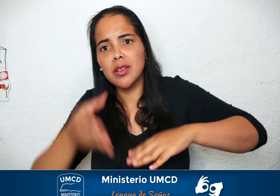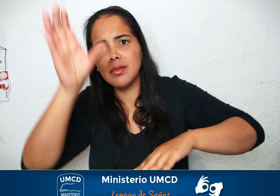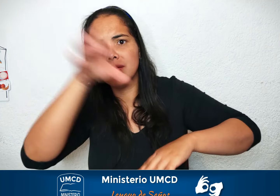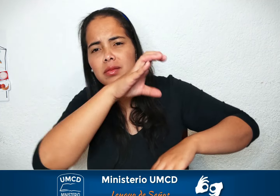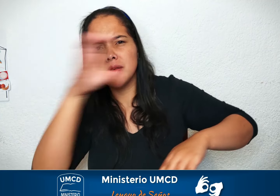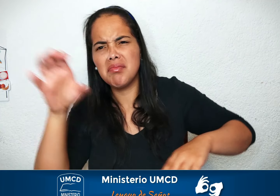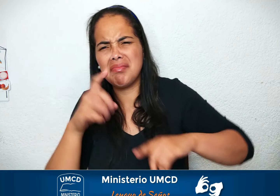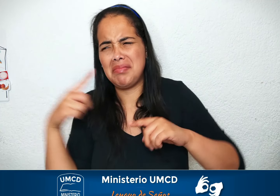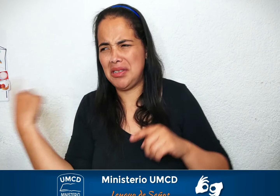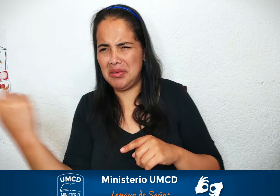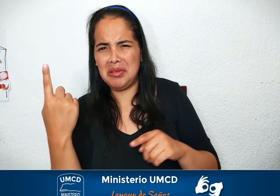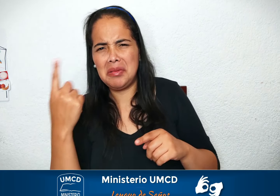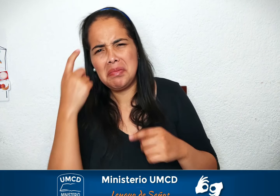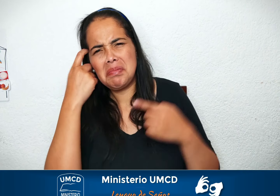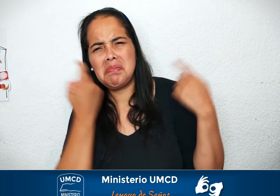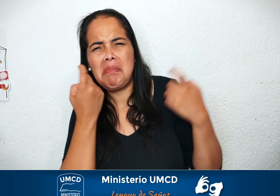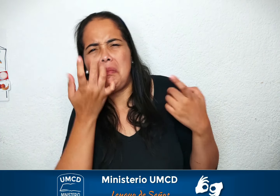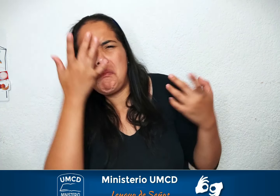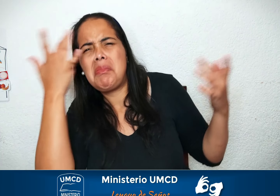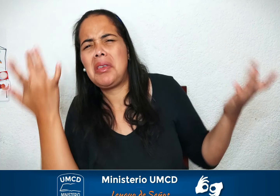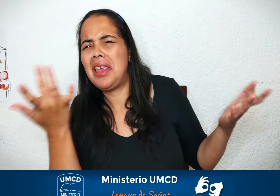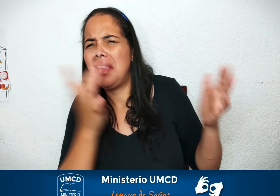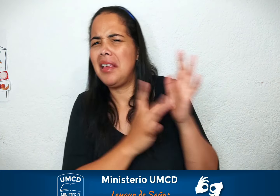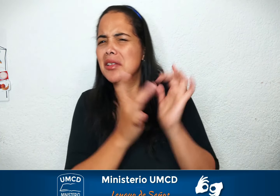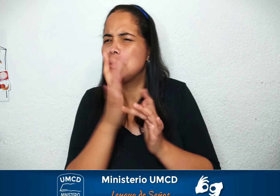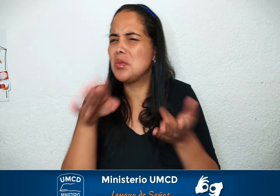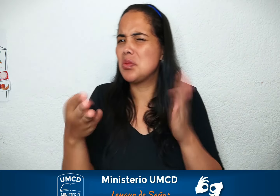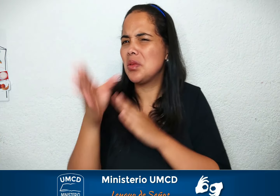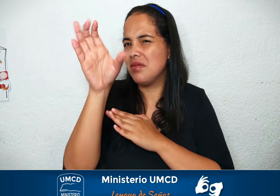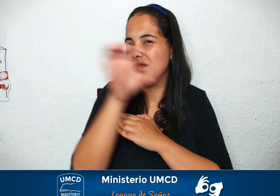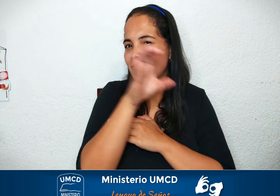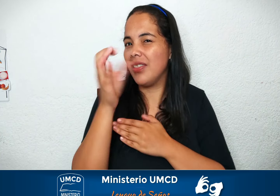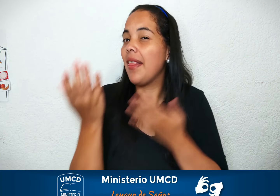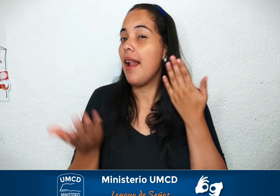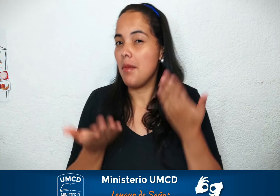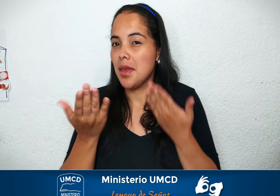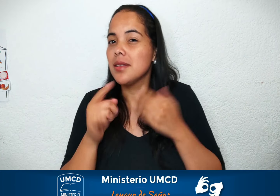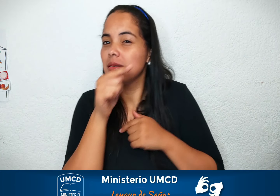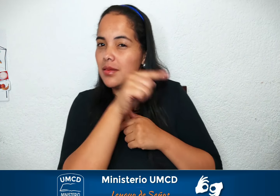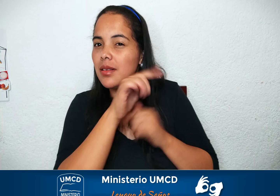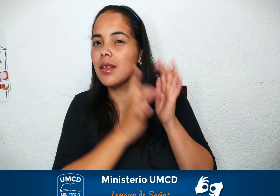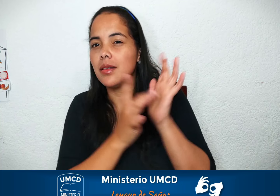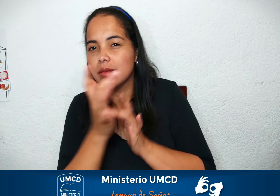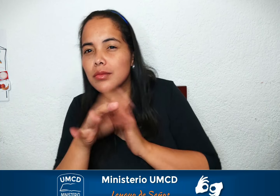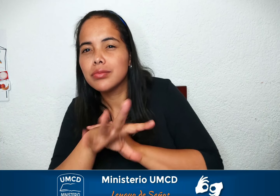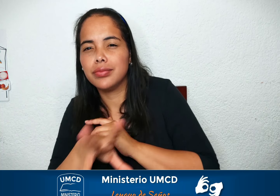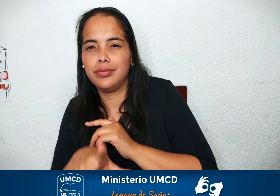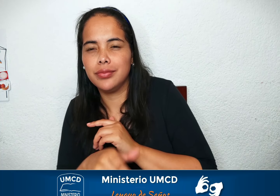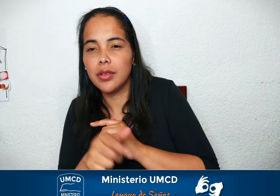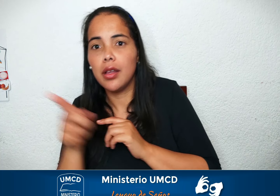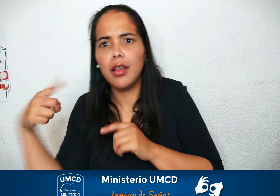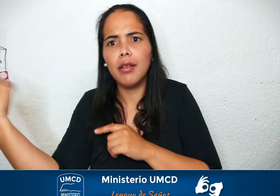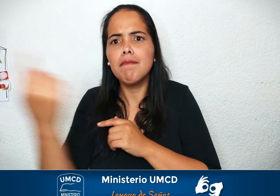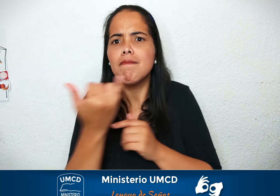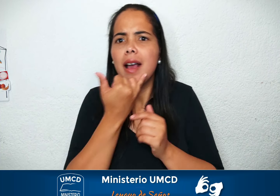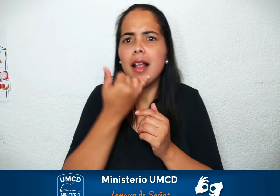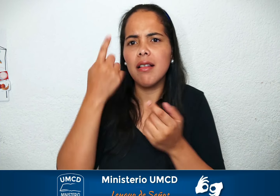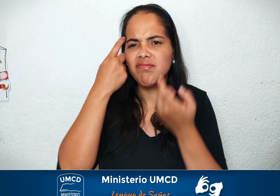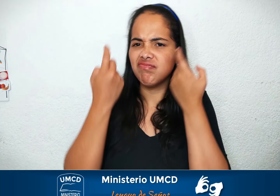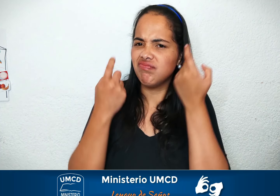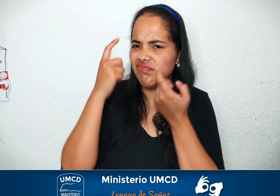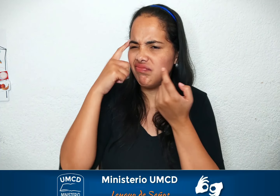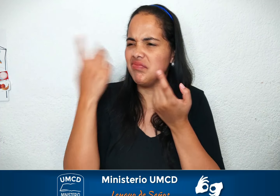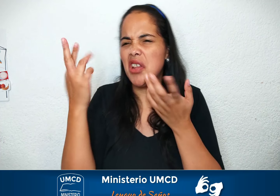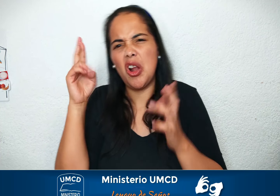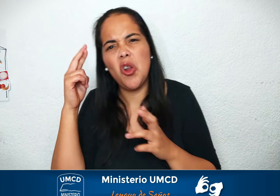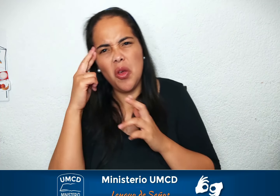difícil entrar en razonamiento propio. Para el judío, porque obviamente Pablo visitó a la iglesia, pero